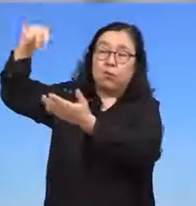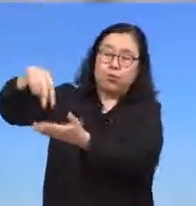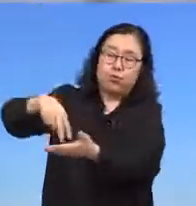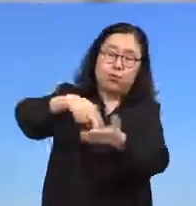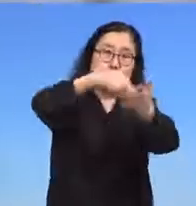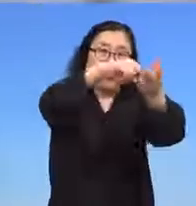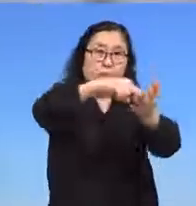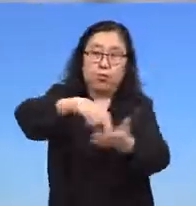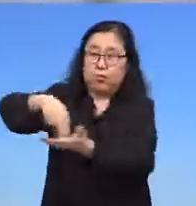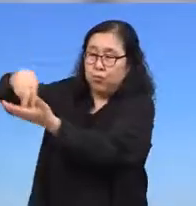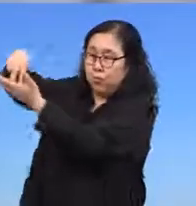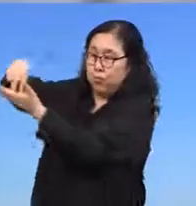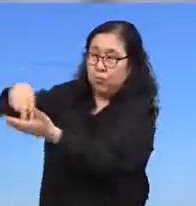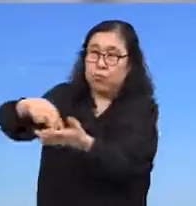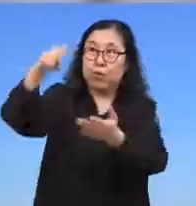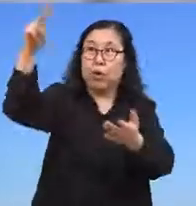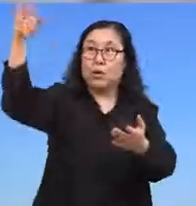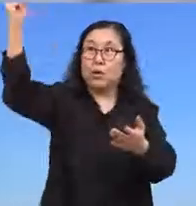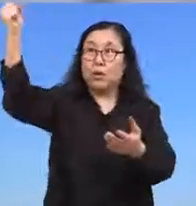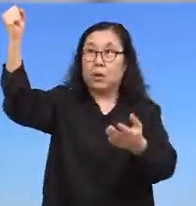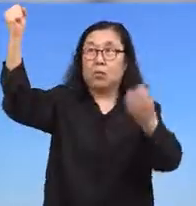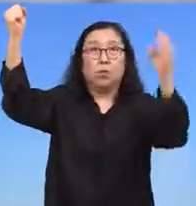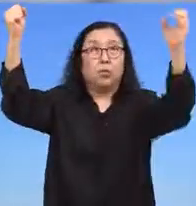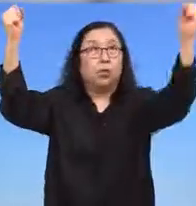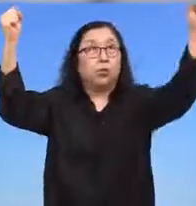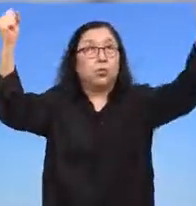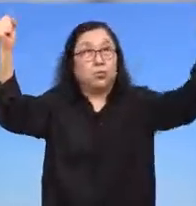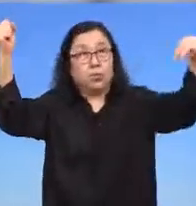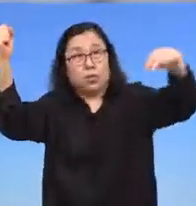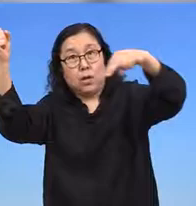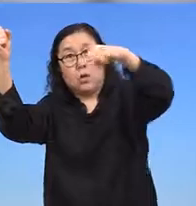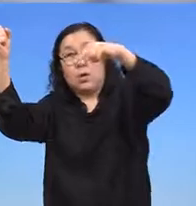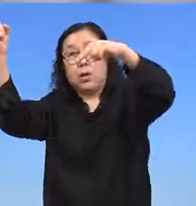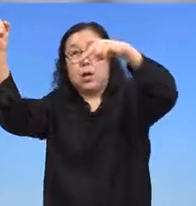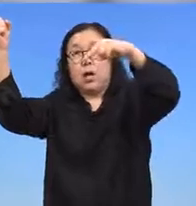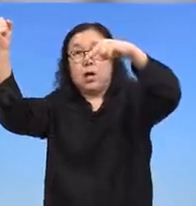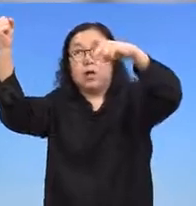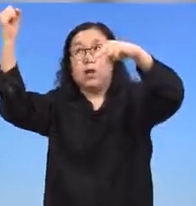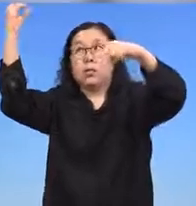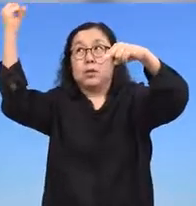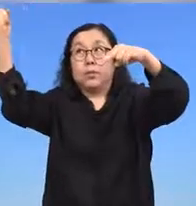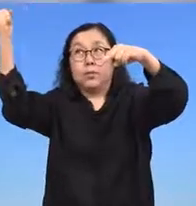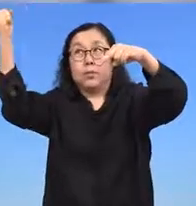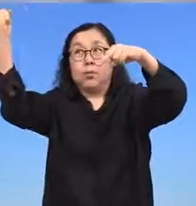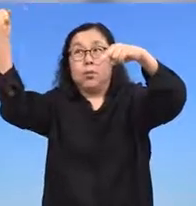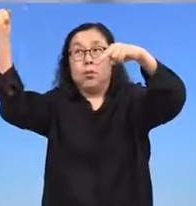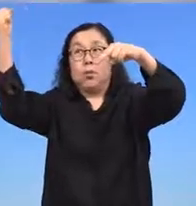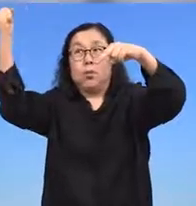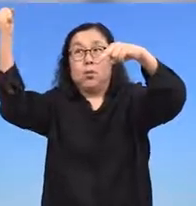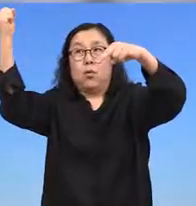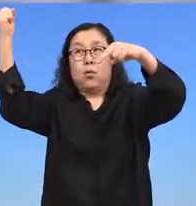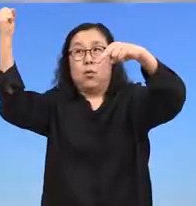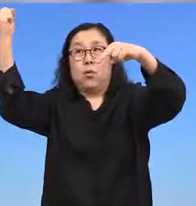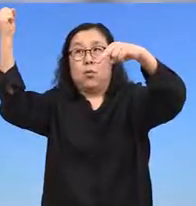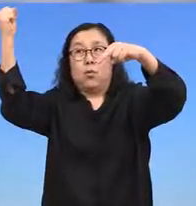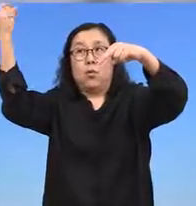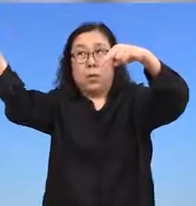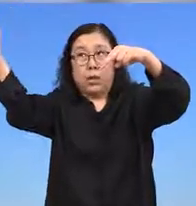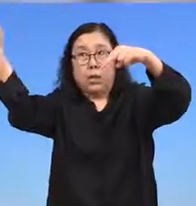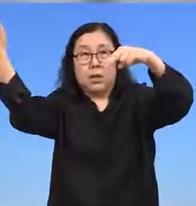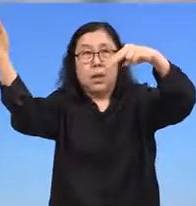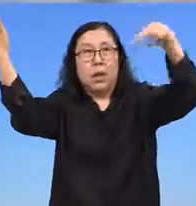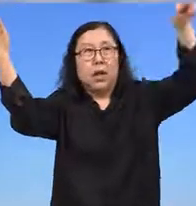휘저으면서 이제 공중에서 이 손을 놓았는데 저쪽의 줄은 아직 붙잡지 않은 상태,